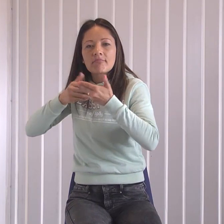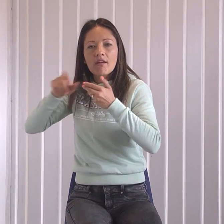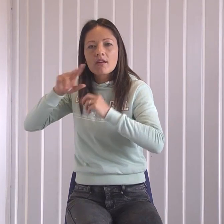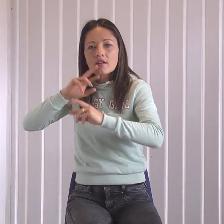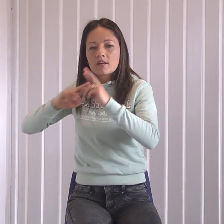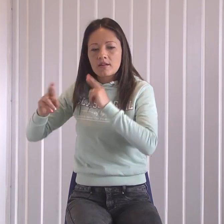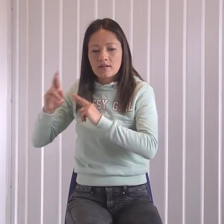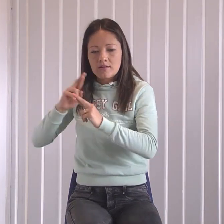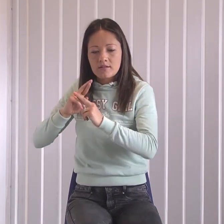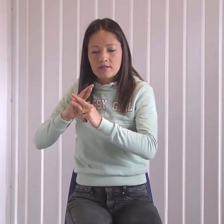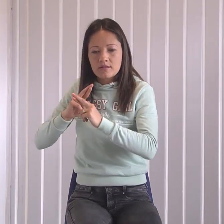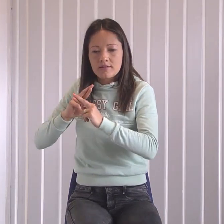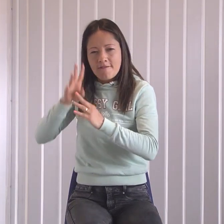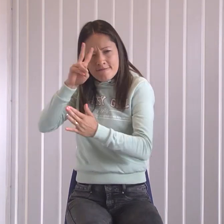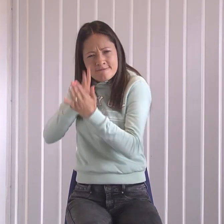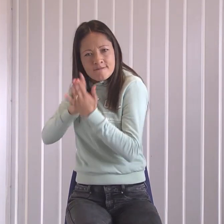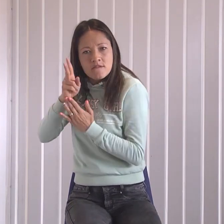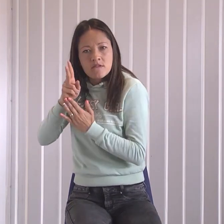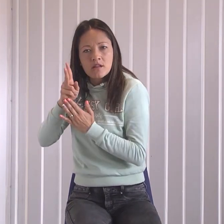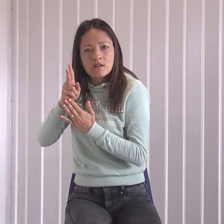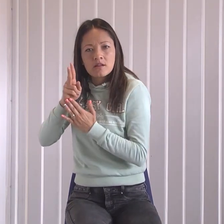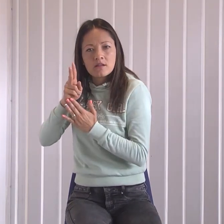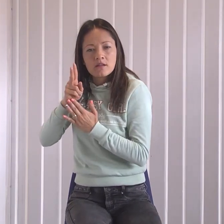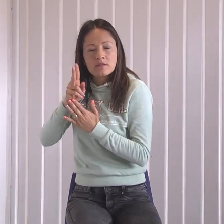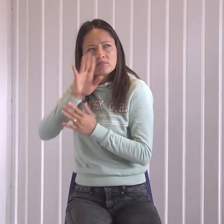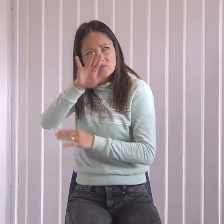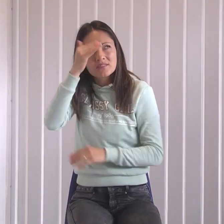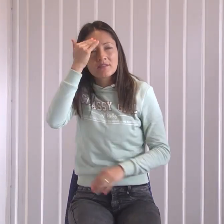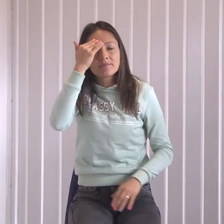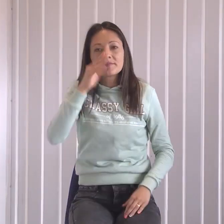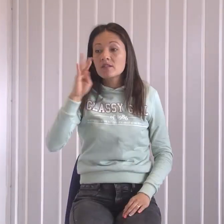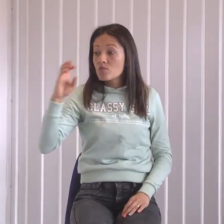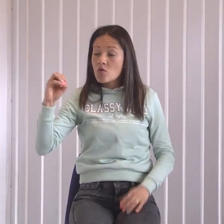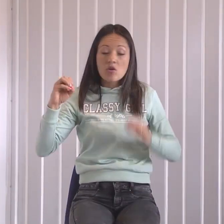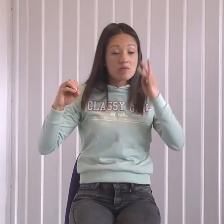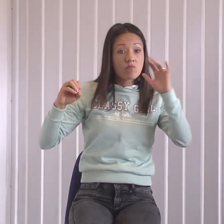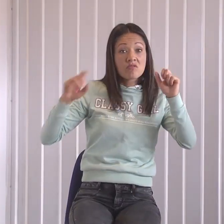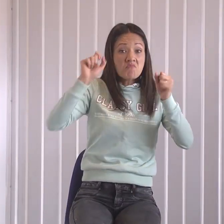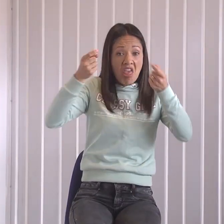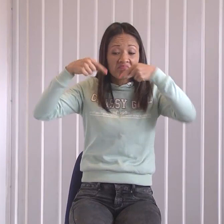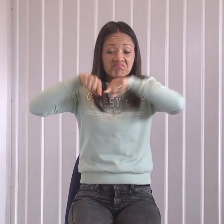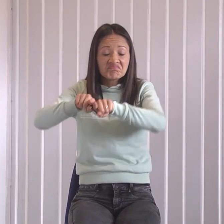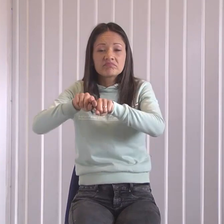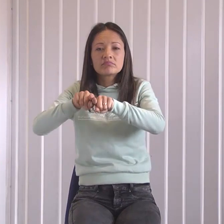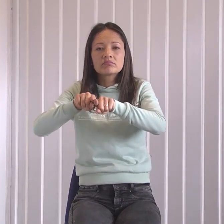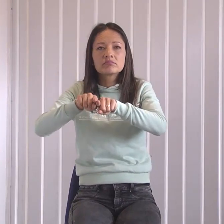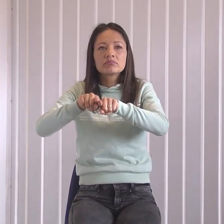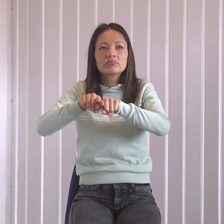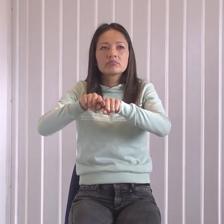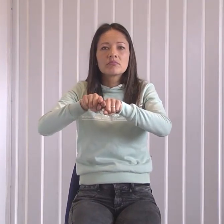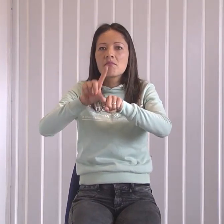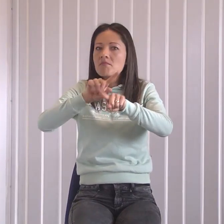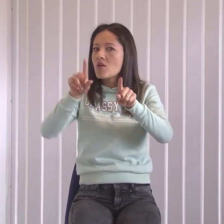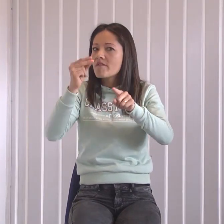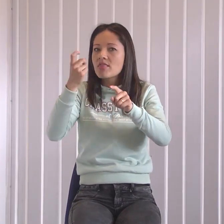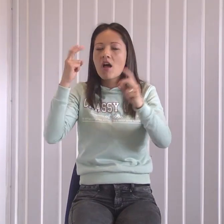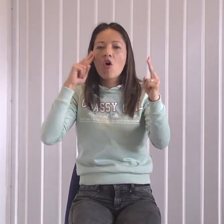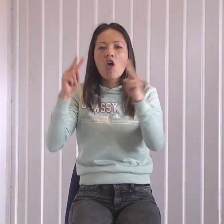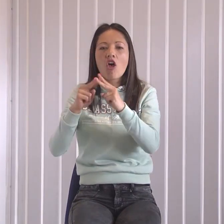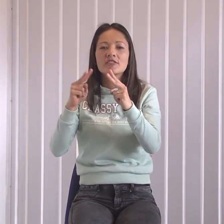relación fiel. ¿Usted sabe que un esposo y una esposa pueden tener intimidad y no